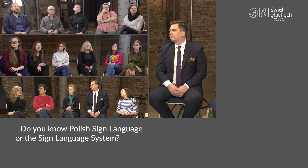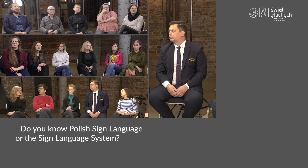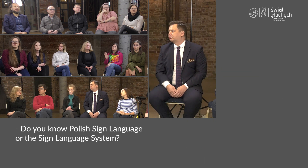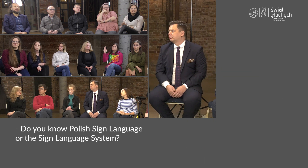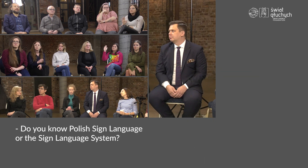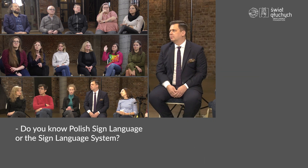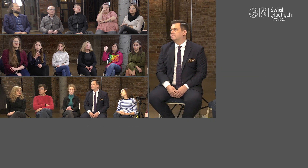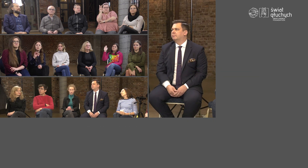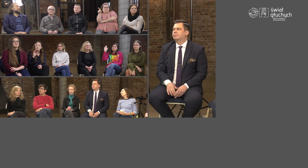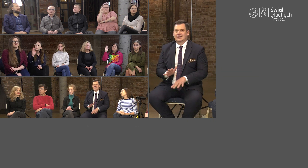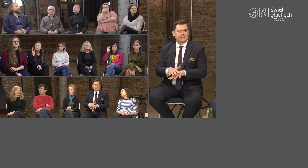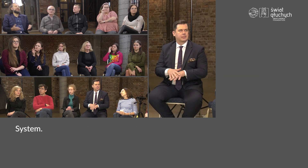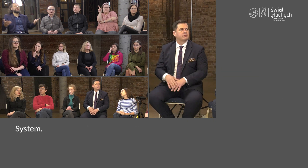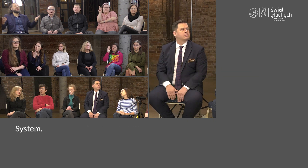SJM?